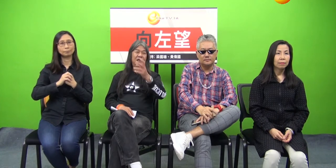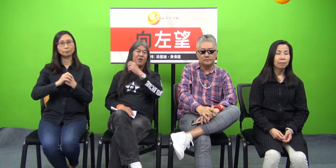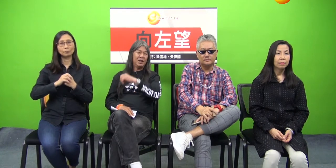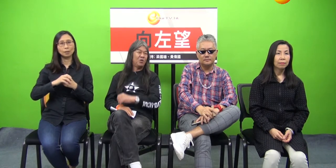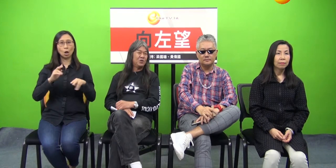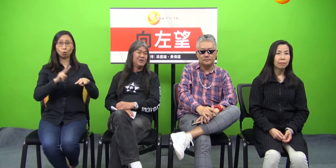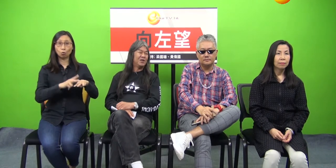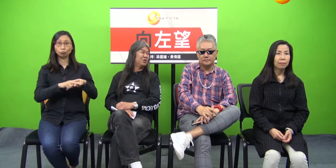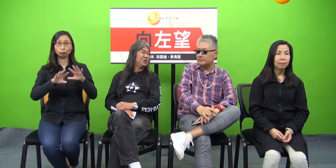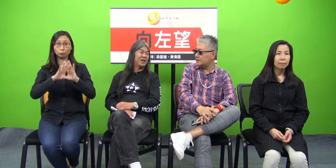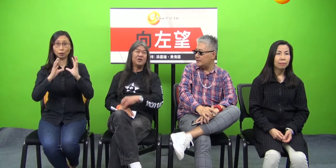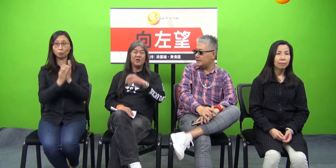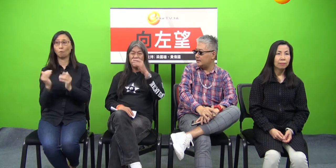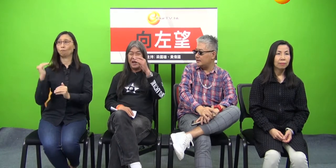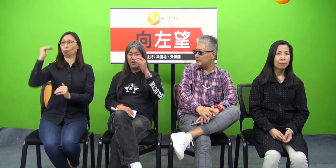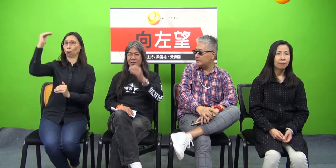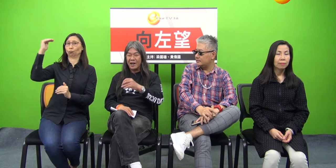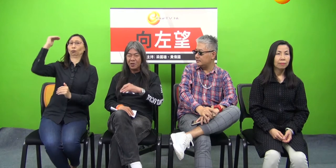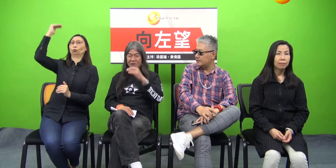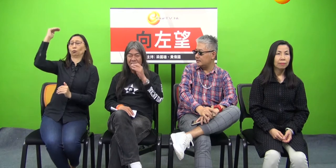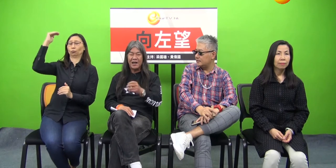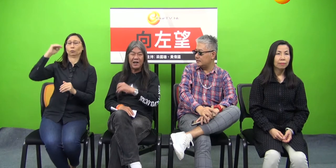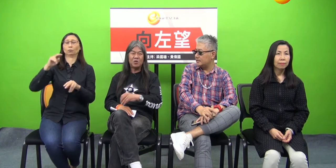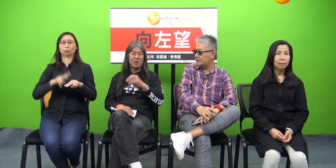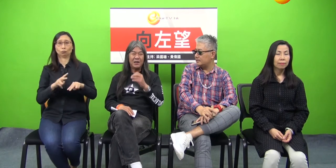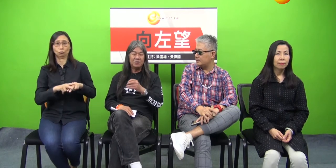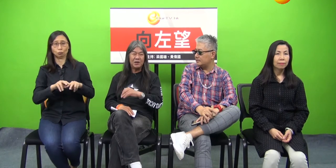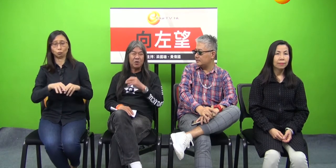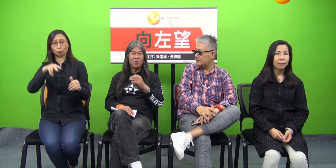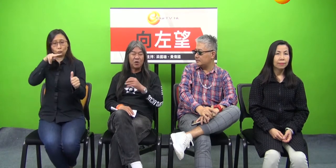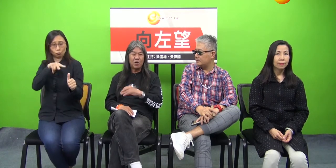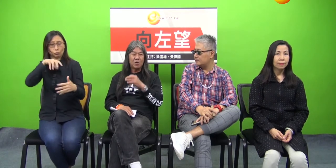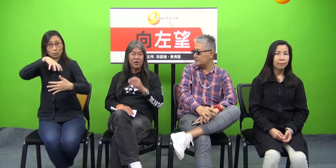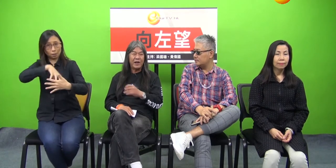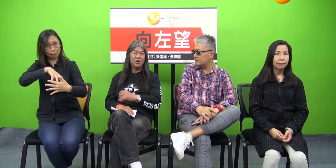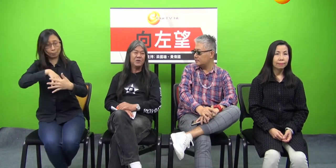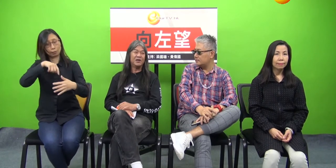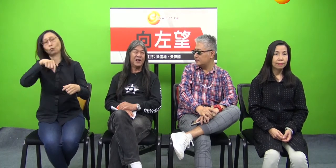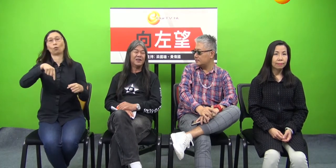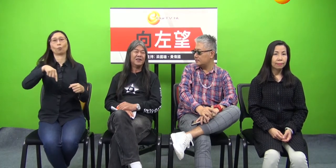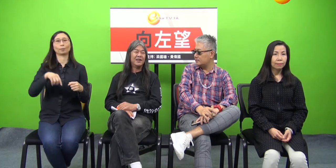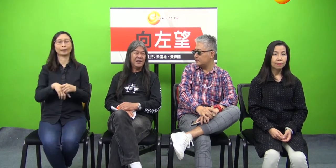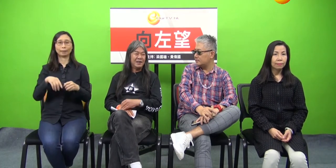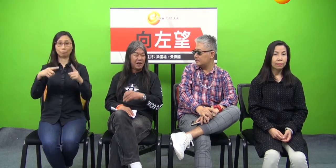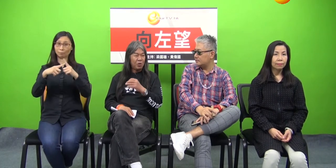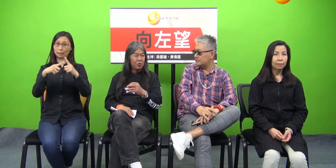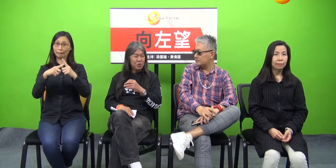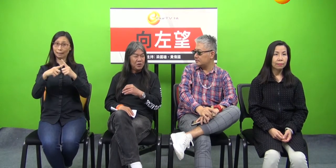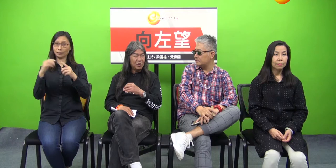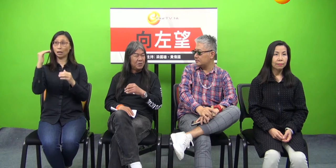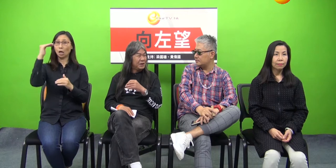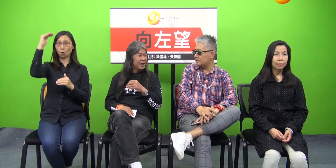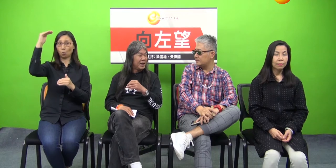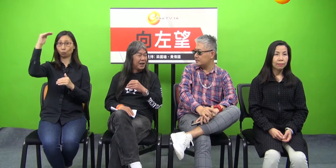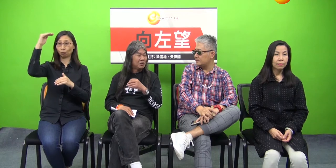共產黨係高端之高端啦。跟住喺共產黨治下嘅中華人民共和國國境裏邊嗰啲人，就係高端